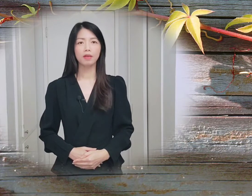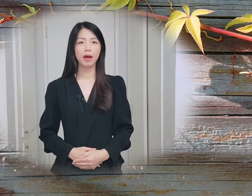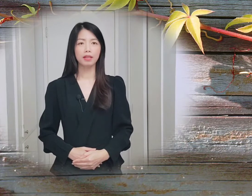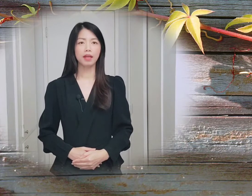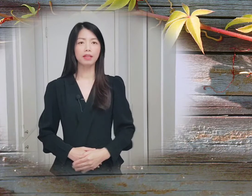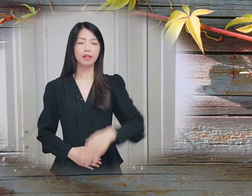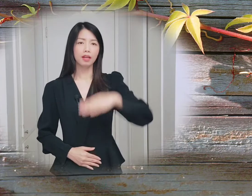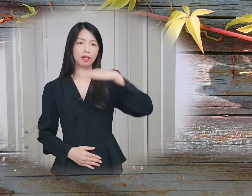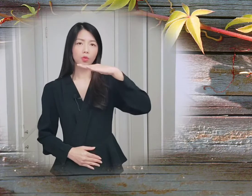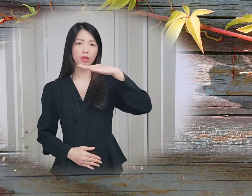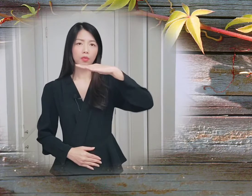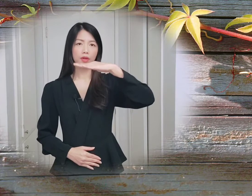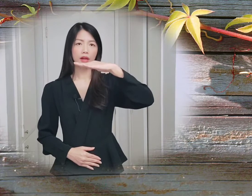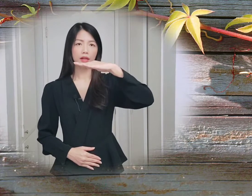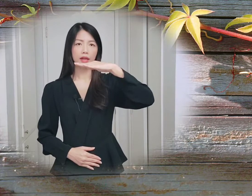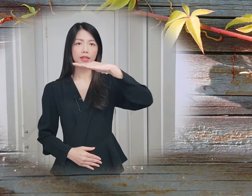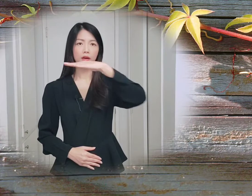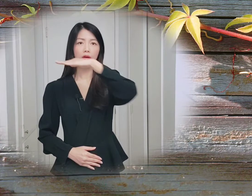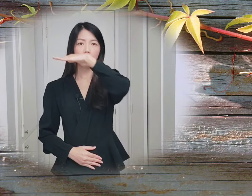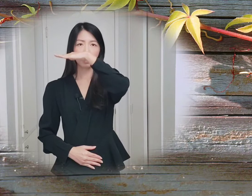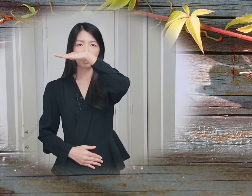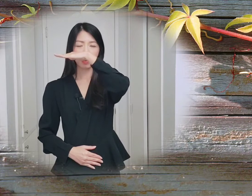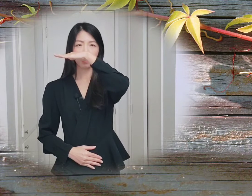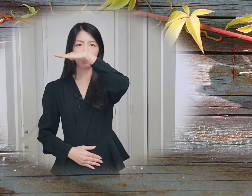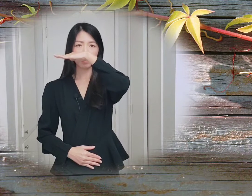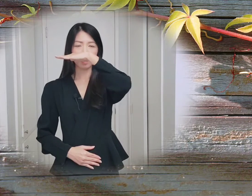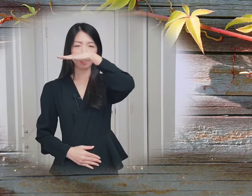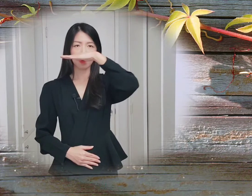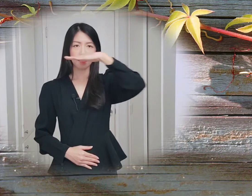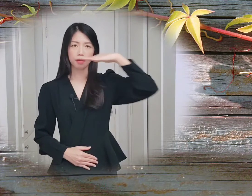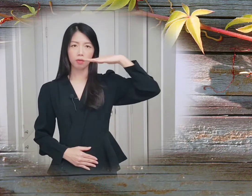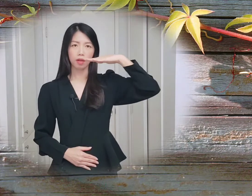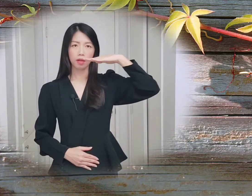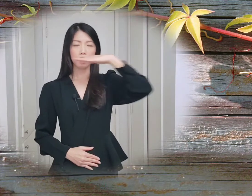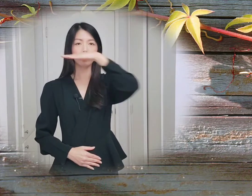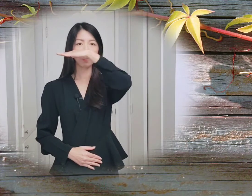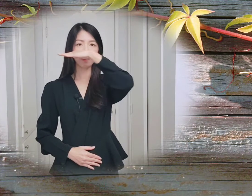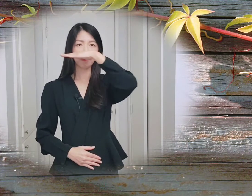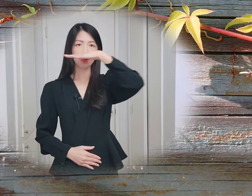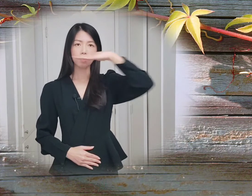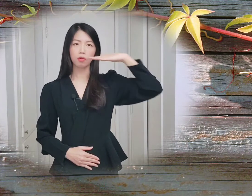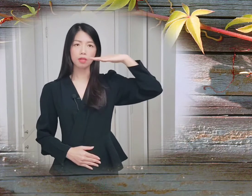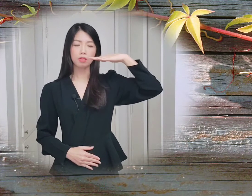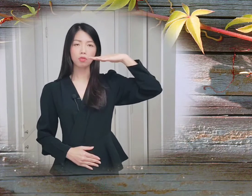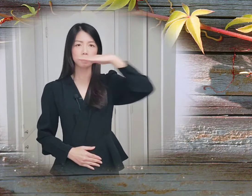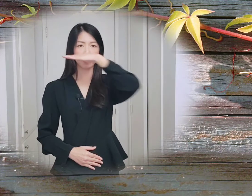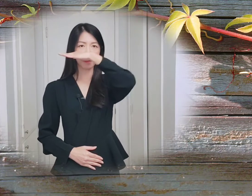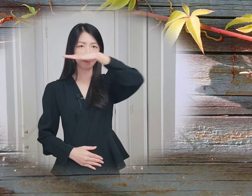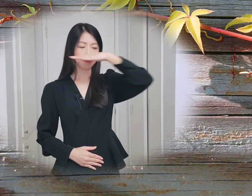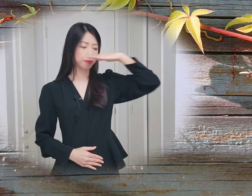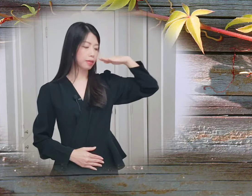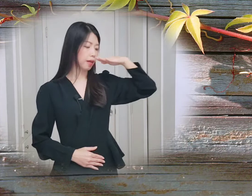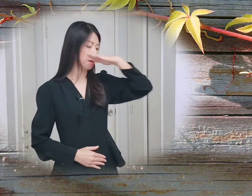되는데요. 일단 바르다는 손등의 위를 향하게 해서 바로 코 밑에 이렇게 똑바로 이렇게 스쳐주시면